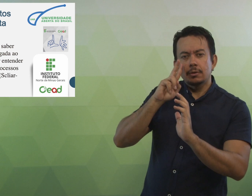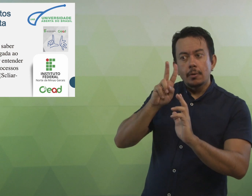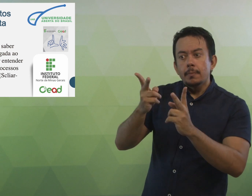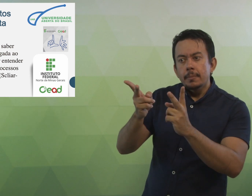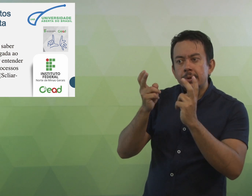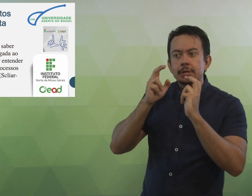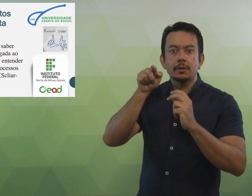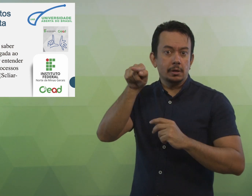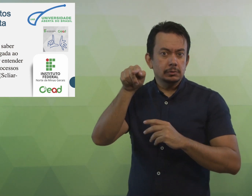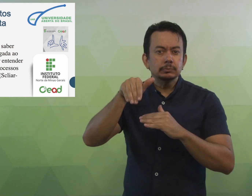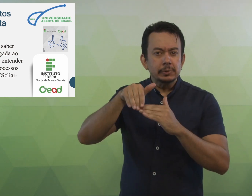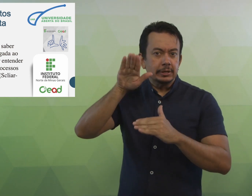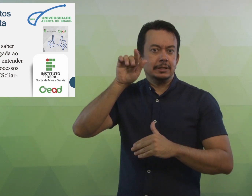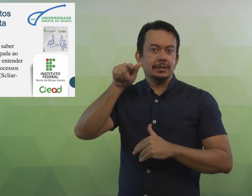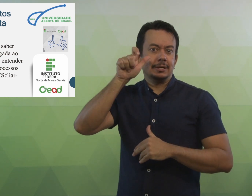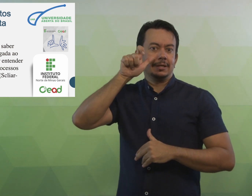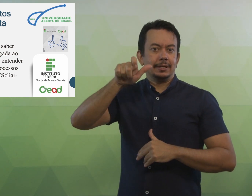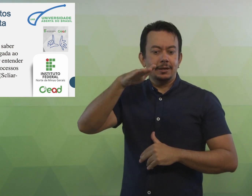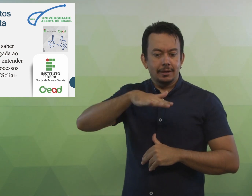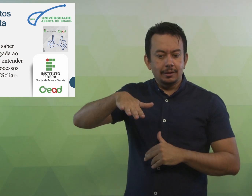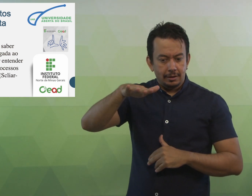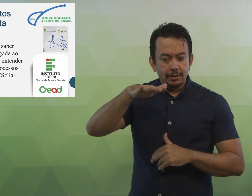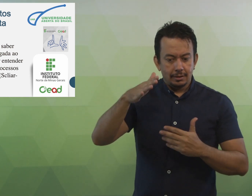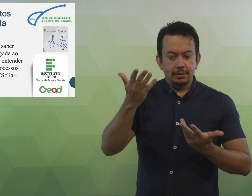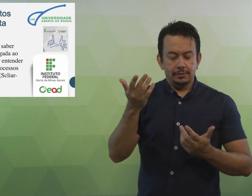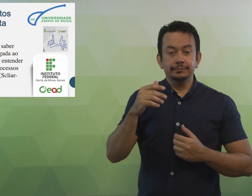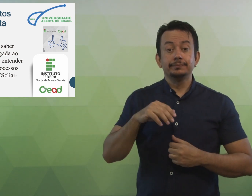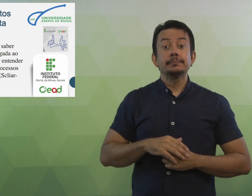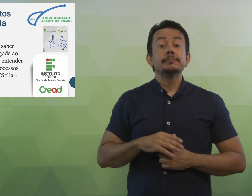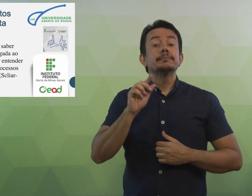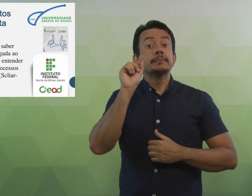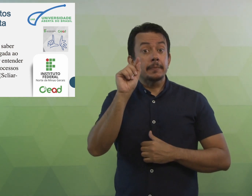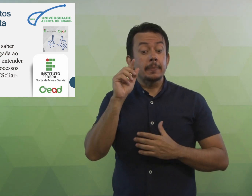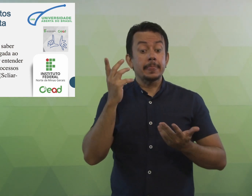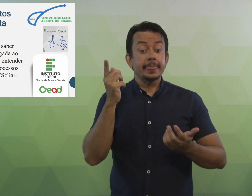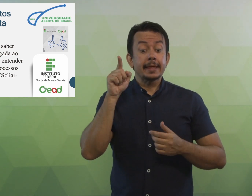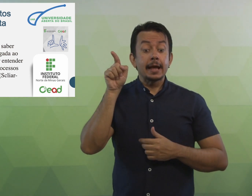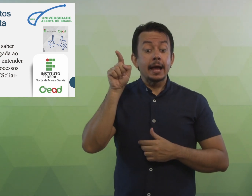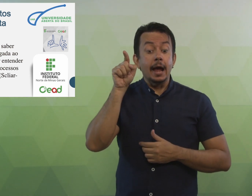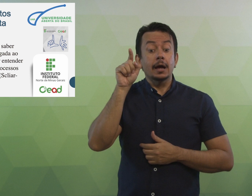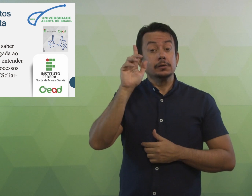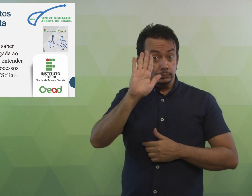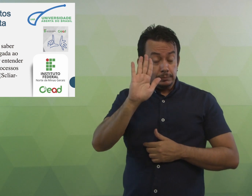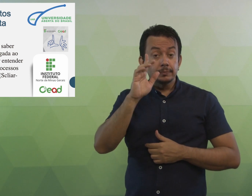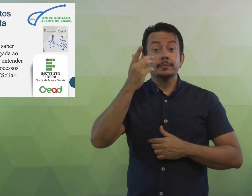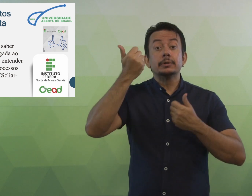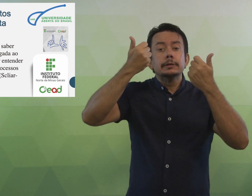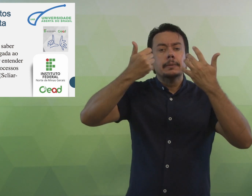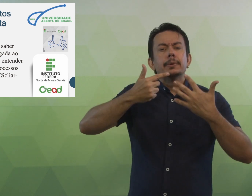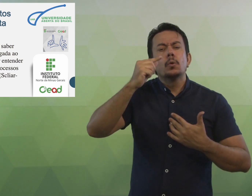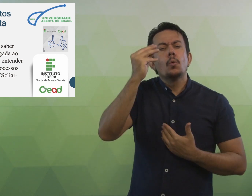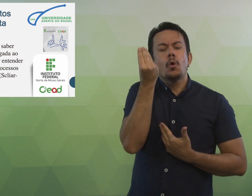verbal. Então, esse é o maior interesse da psicolinguística.